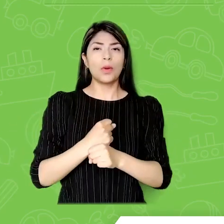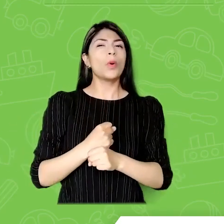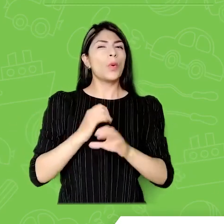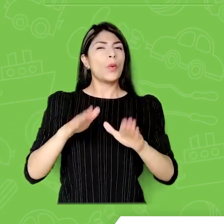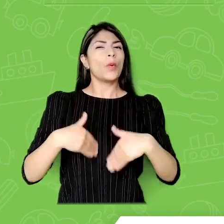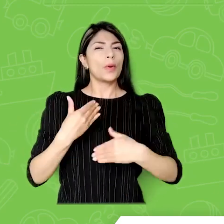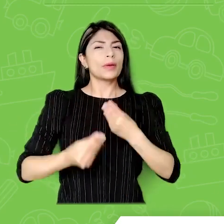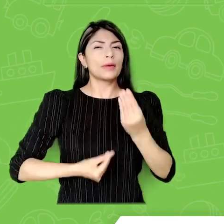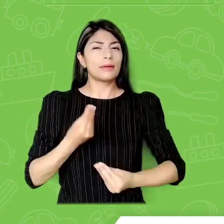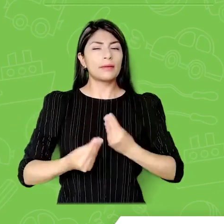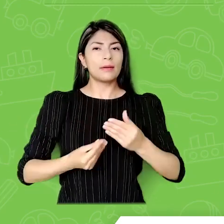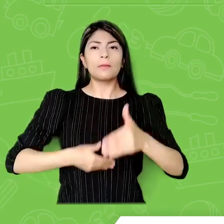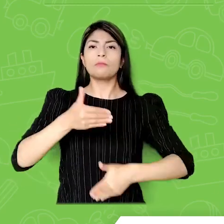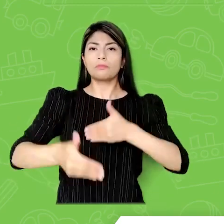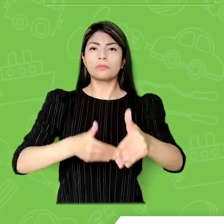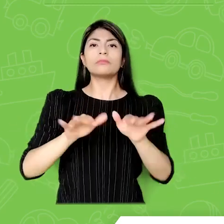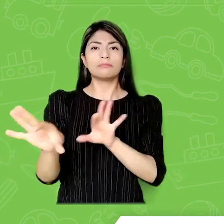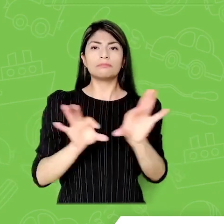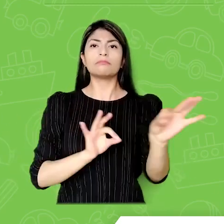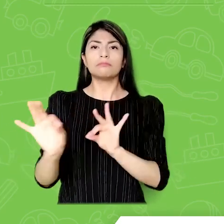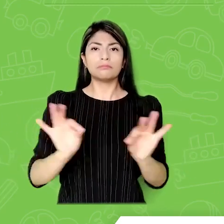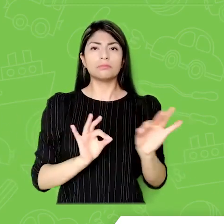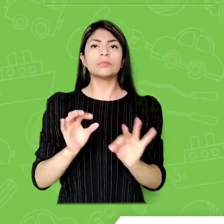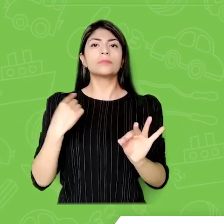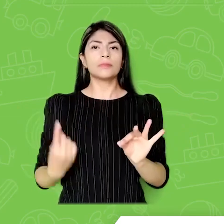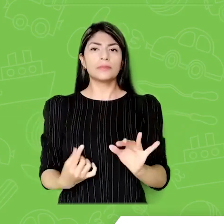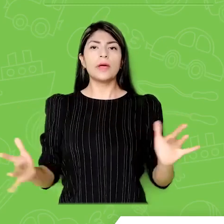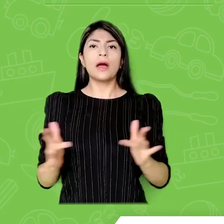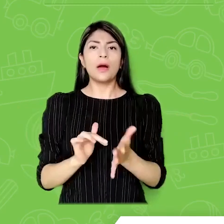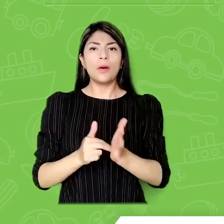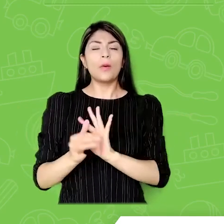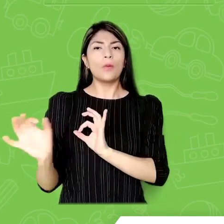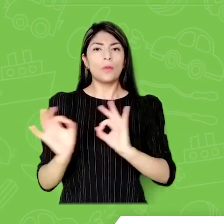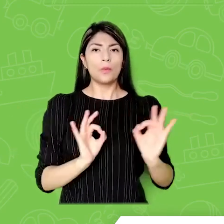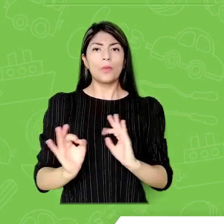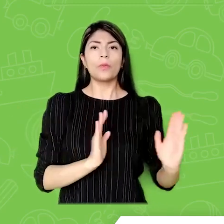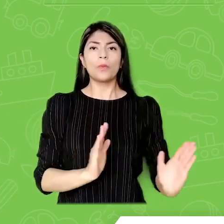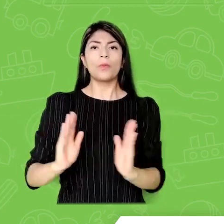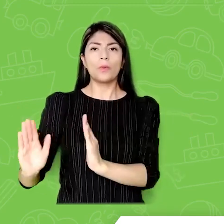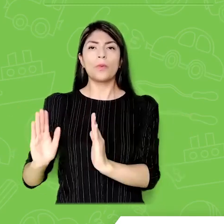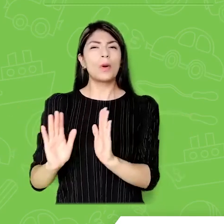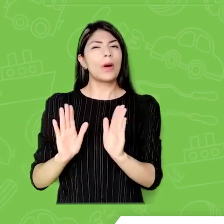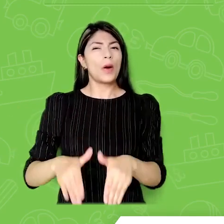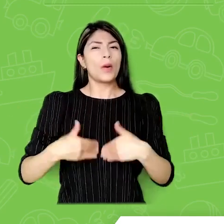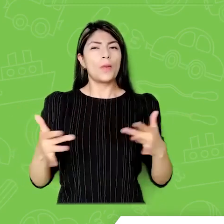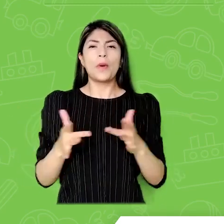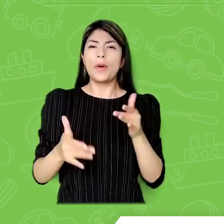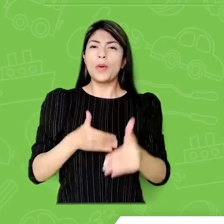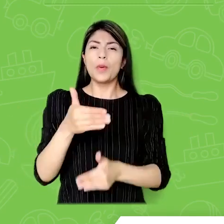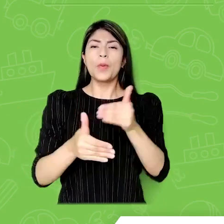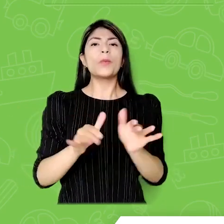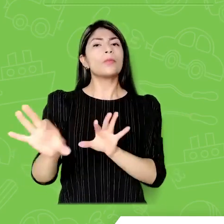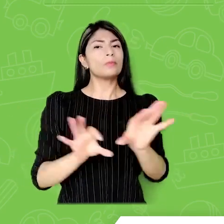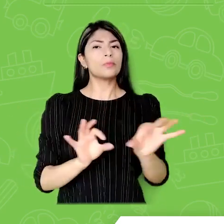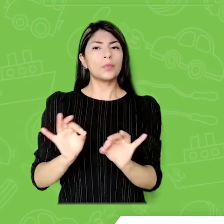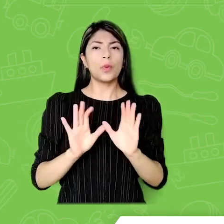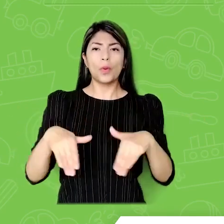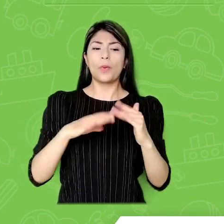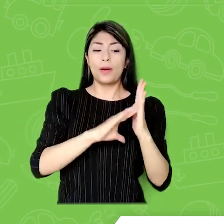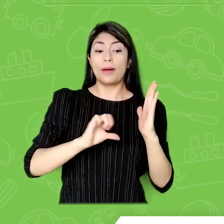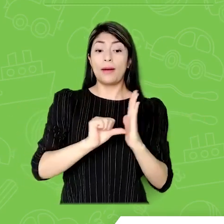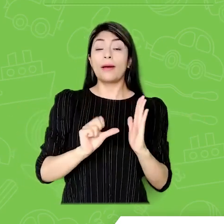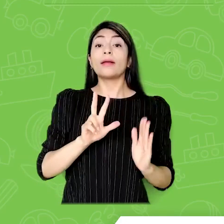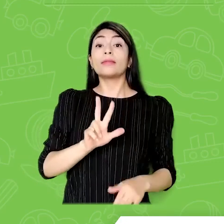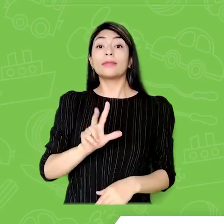adelantarse proceso de selección específico para la respectiva entidad. Sobre estos procesos de selección, el